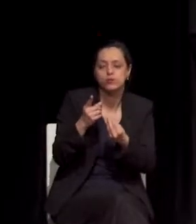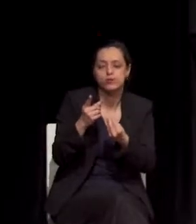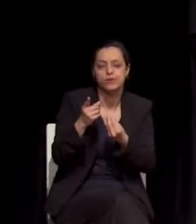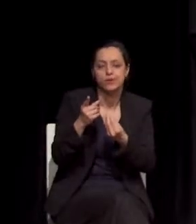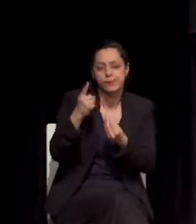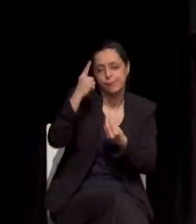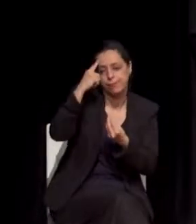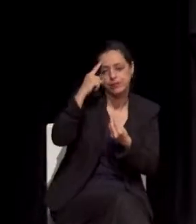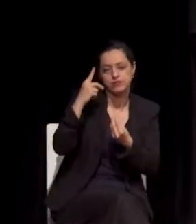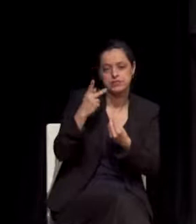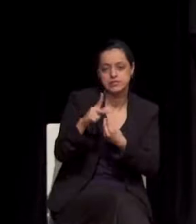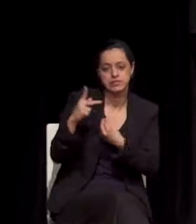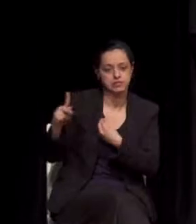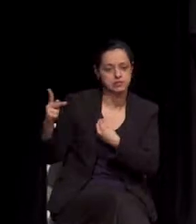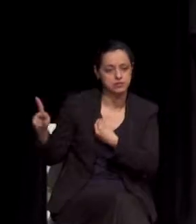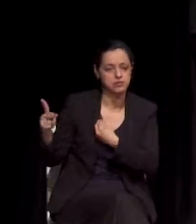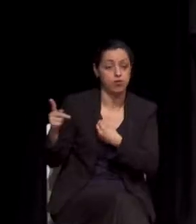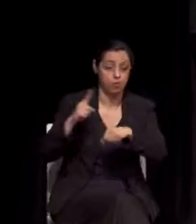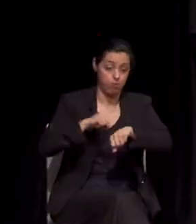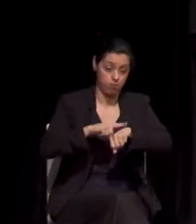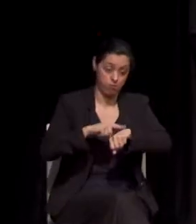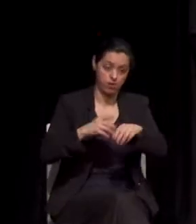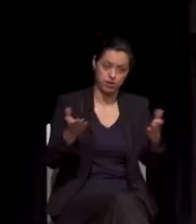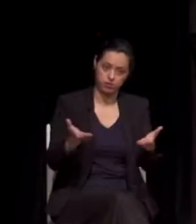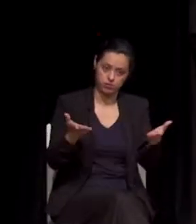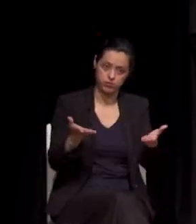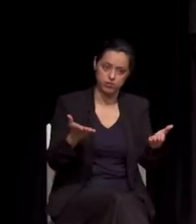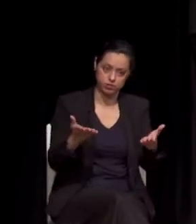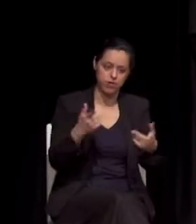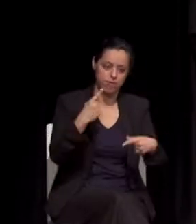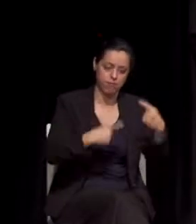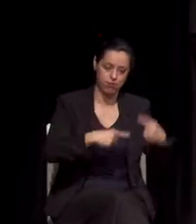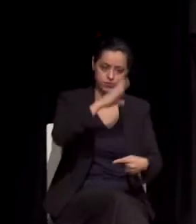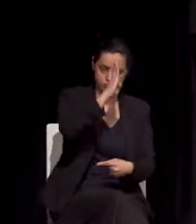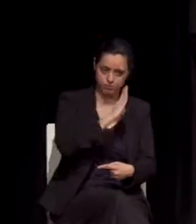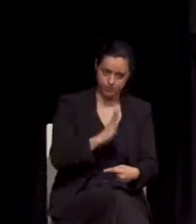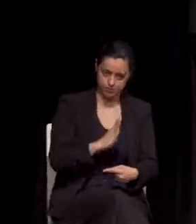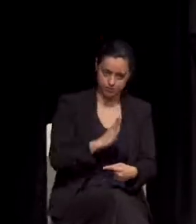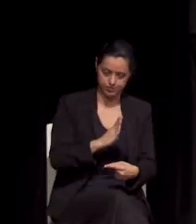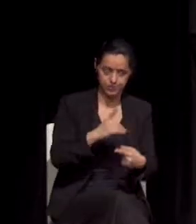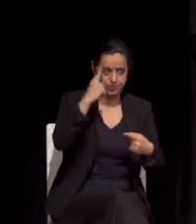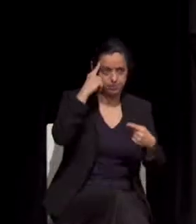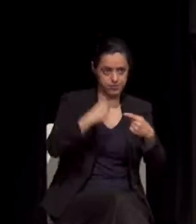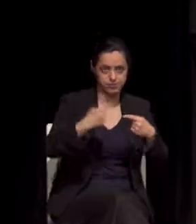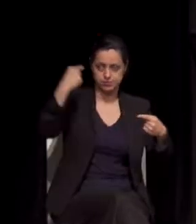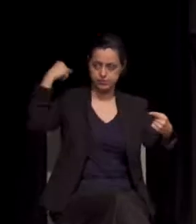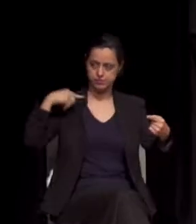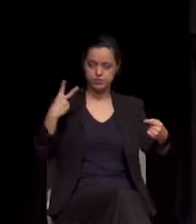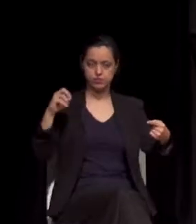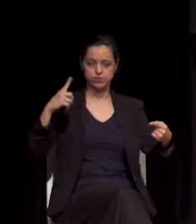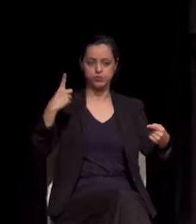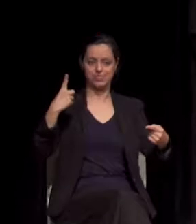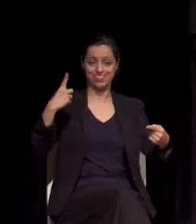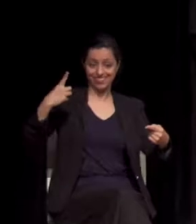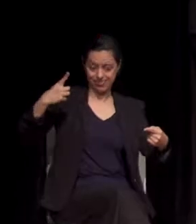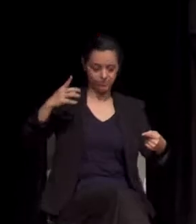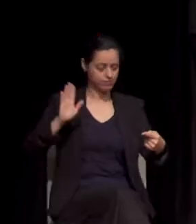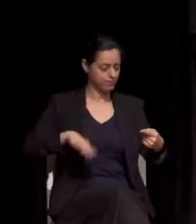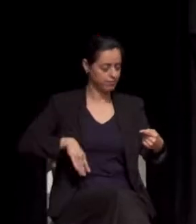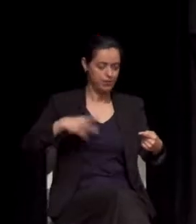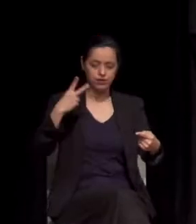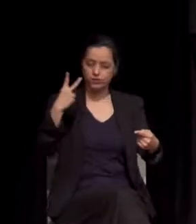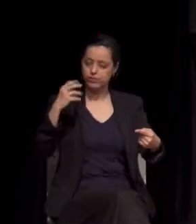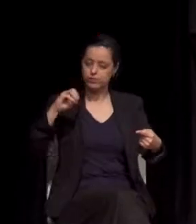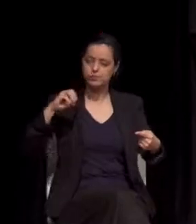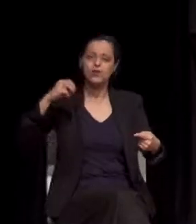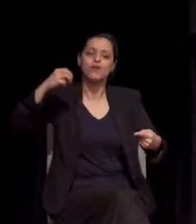momento político, considerando que, em 2003, a lei foi sancionada. Em 2017,